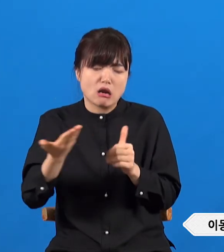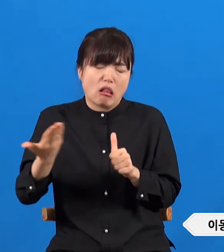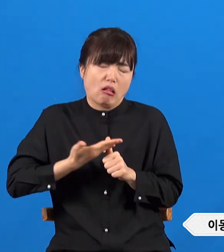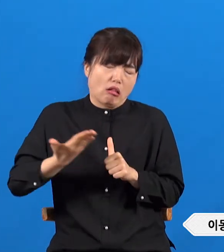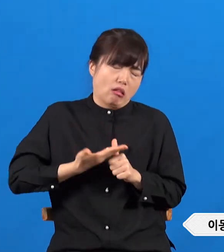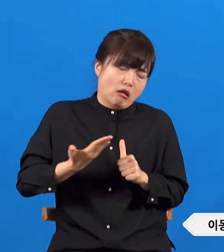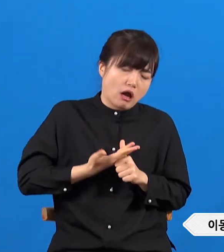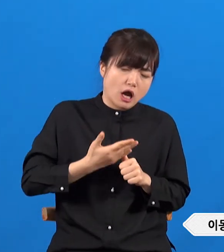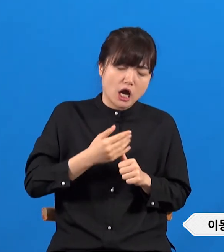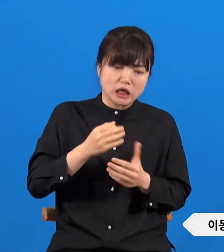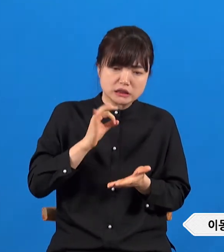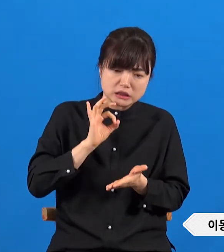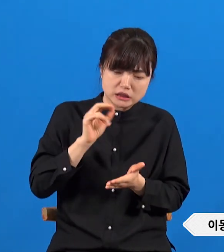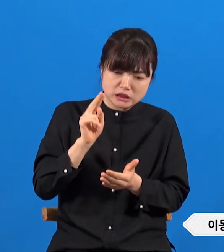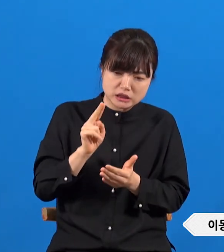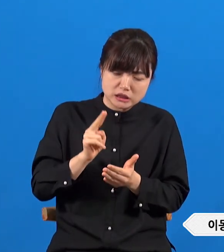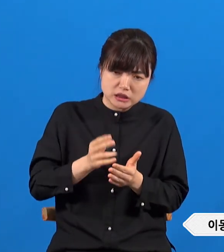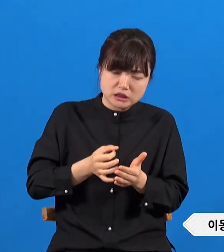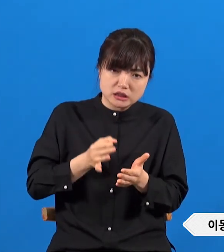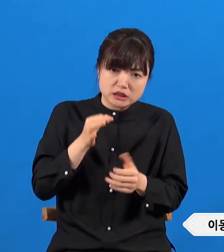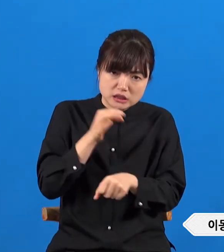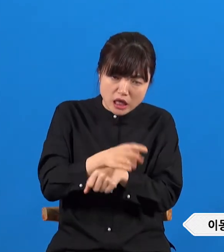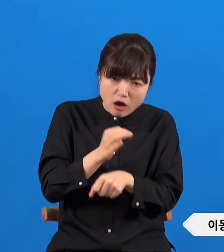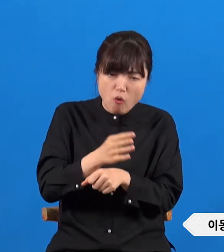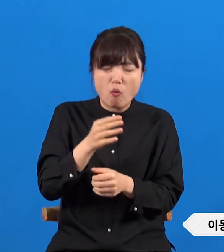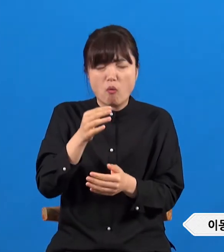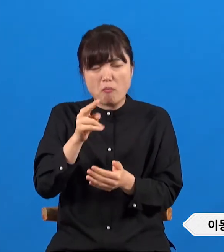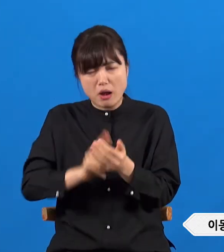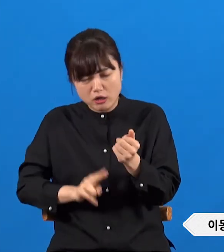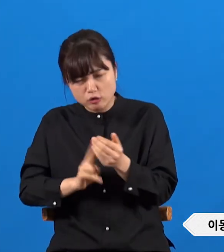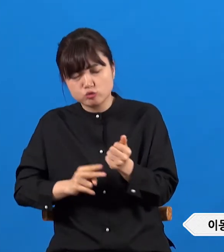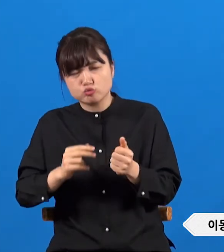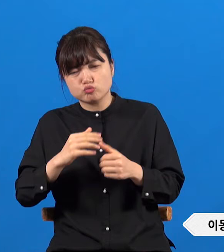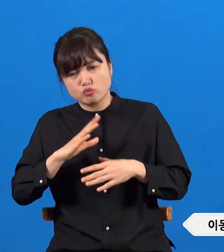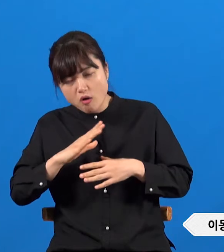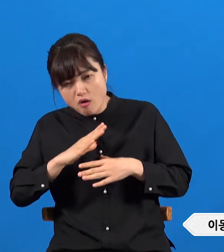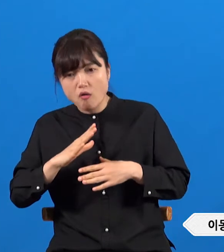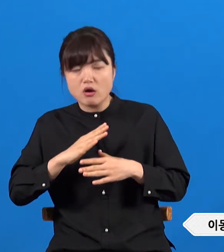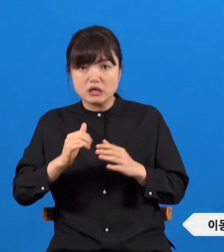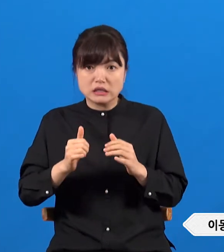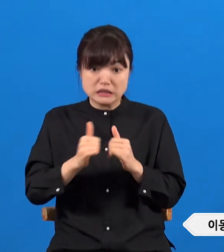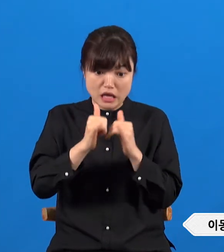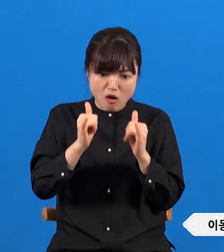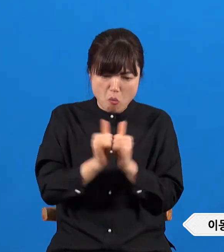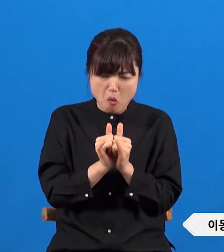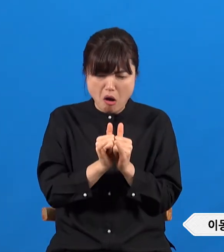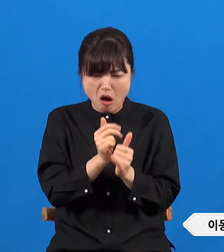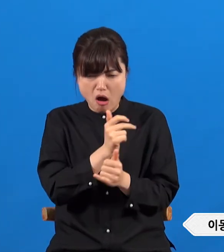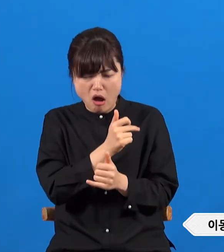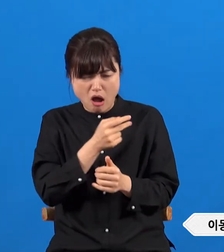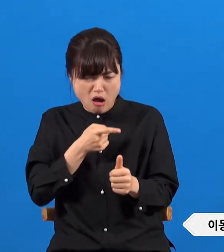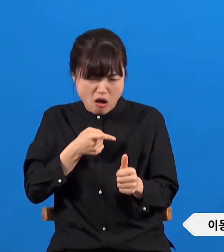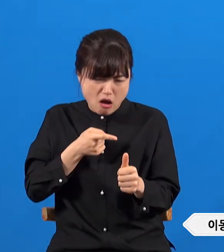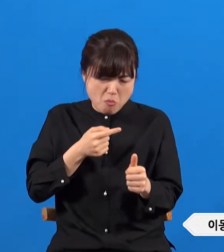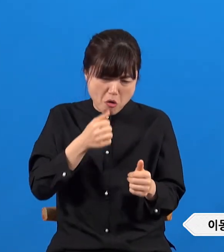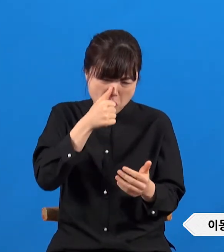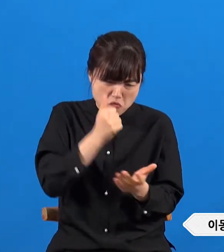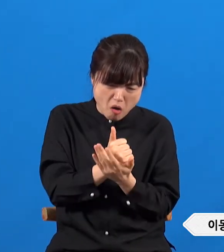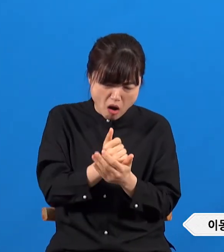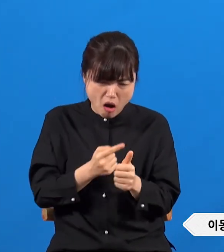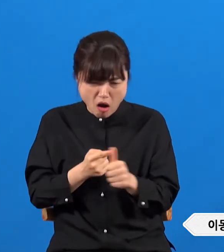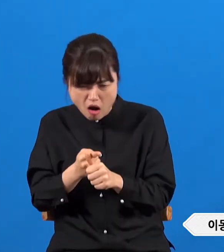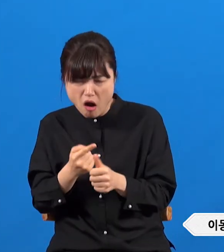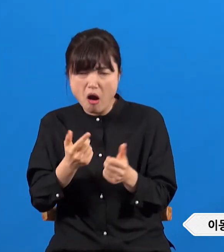넘쳐나고 소비는 위축되고 기업들은 신규 투자를 두려워하고 사회는 각종 범죄들이 만연하고